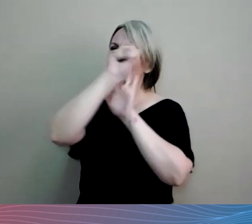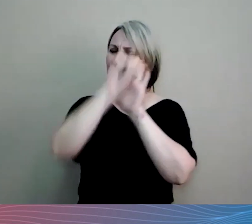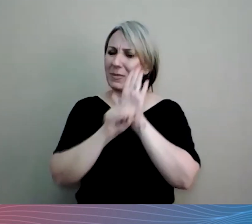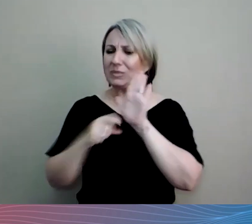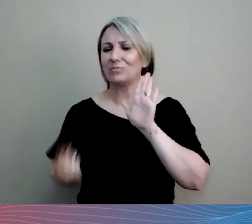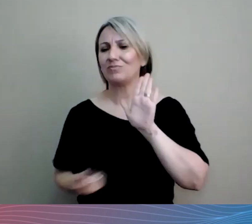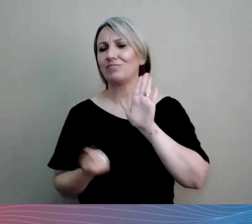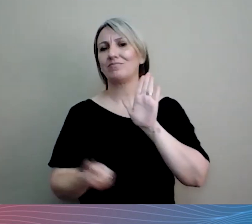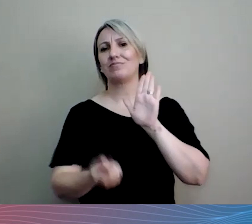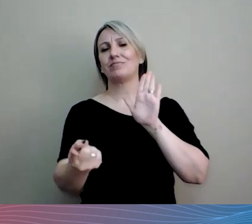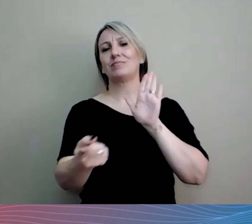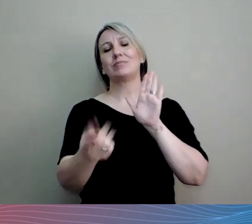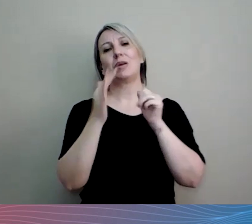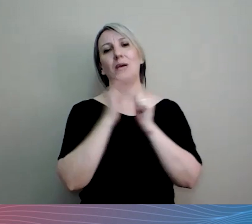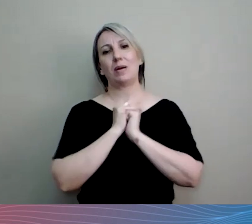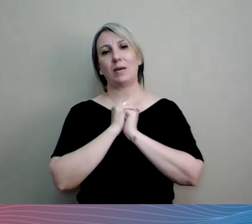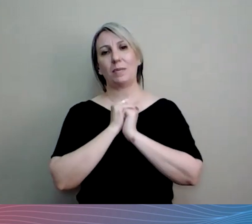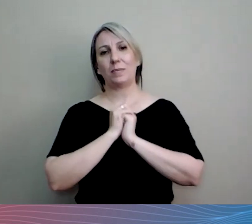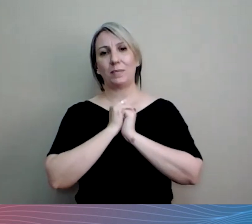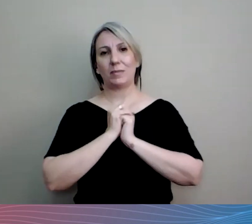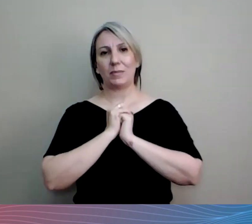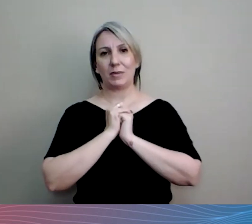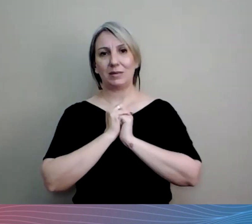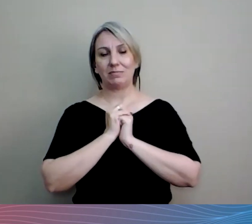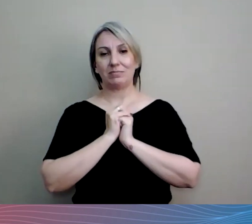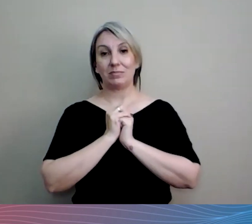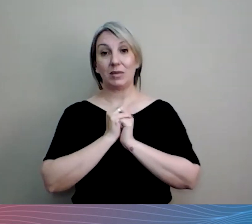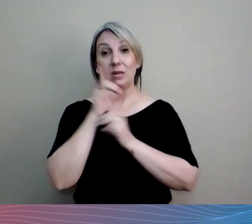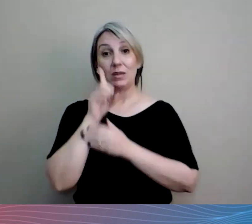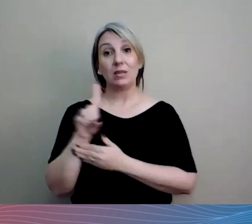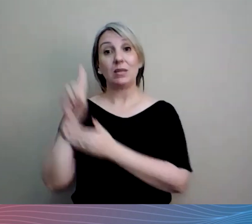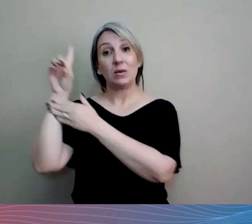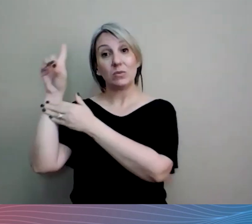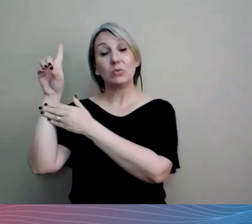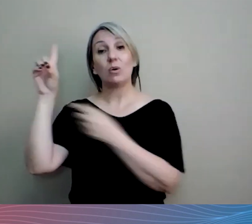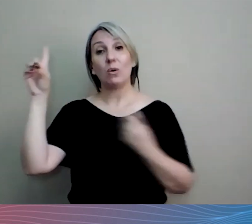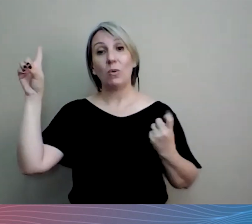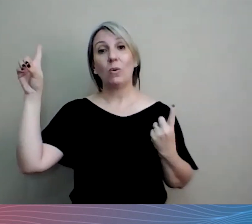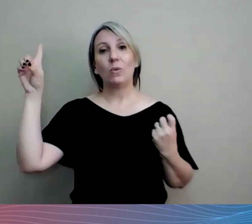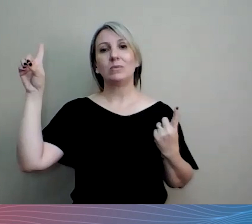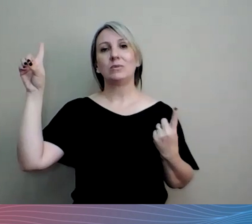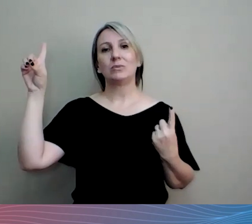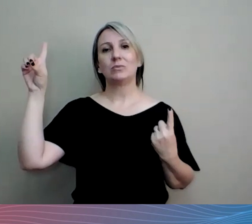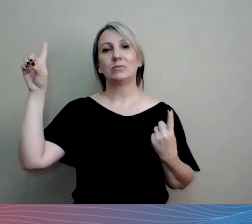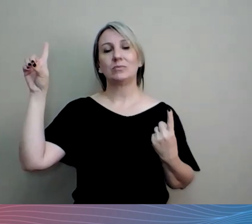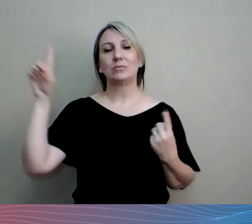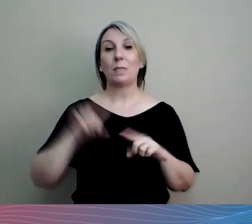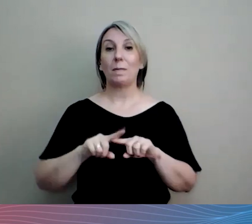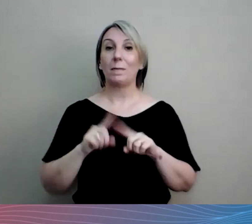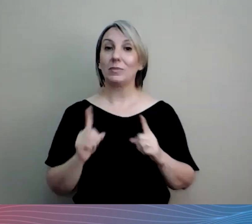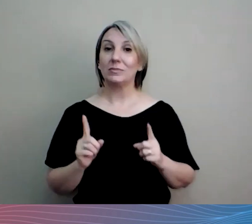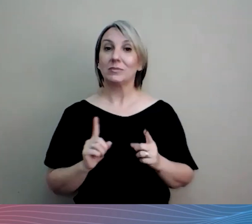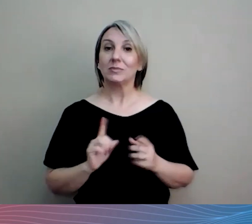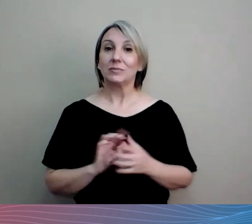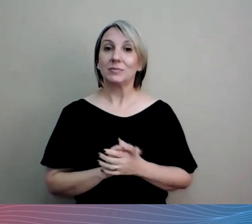Aleluia. Irmãos, Deus é único. É único. Todavia, Ele